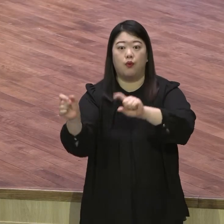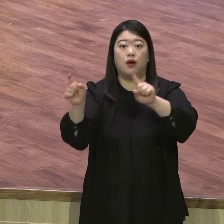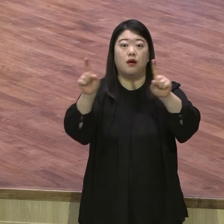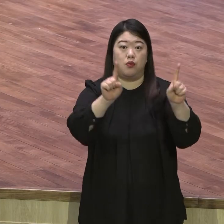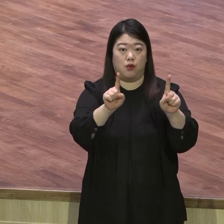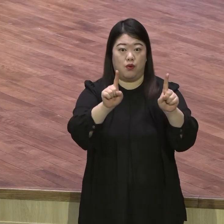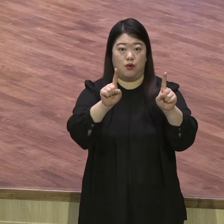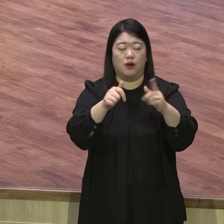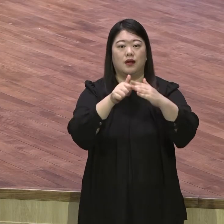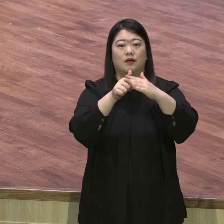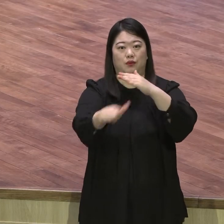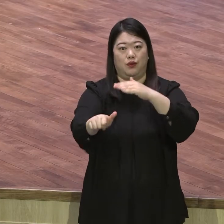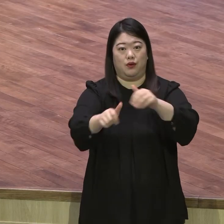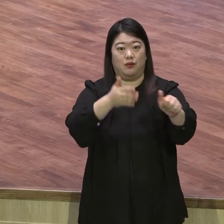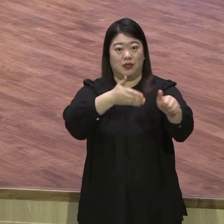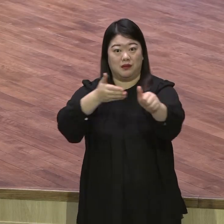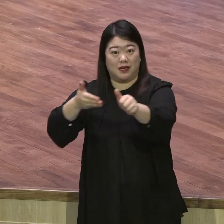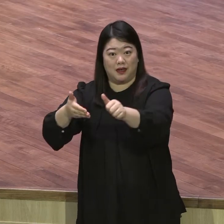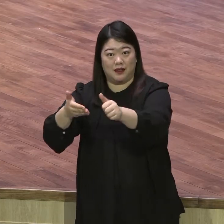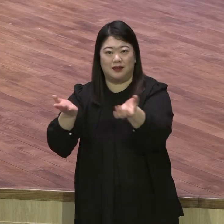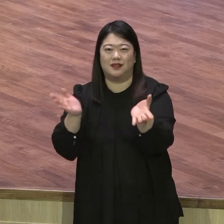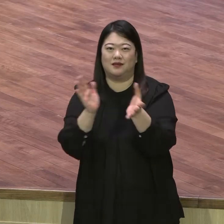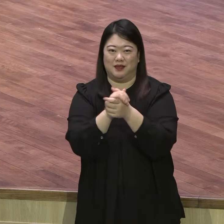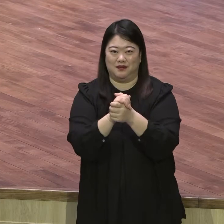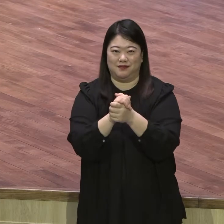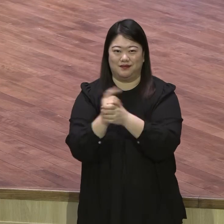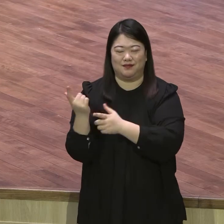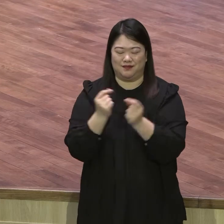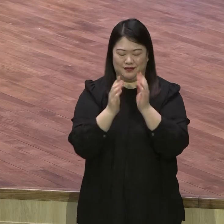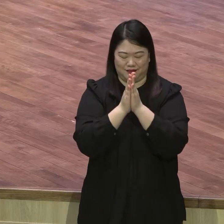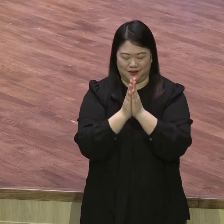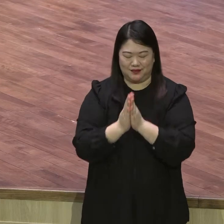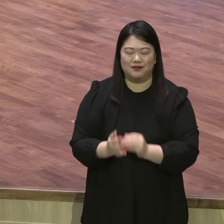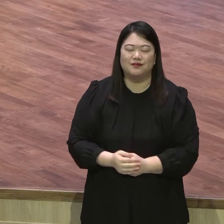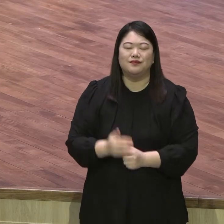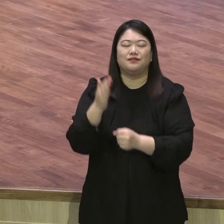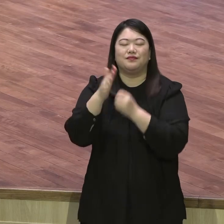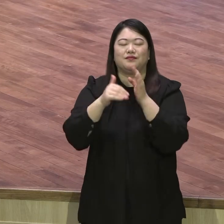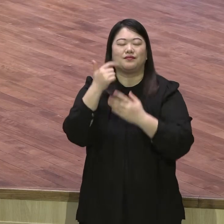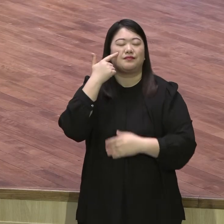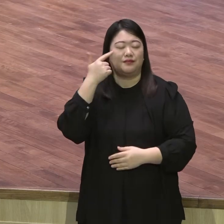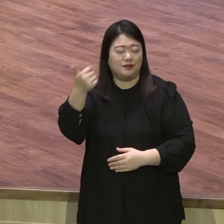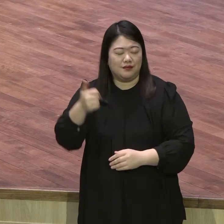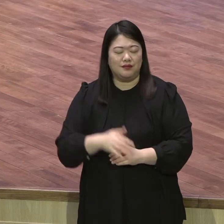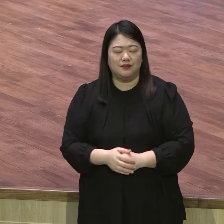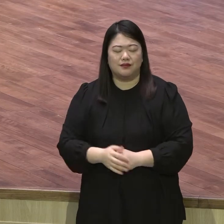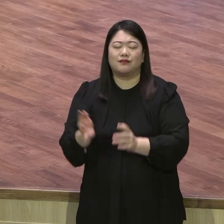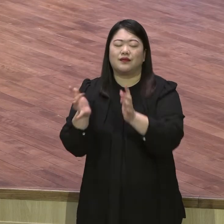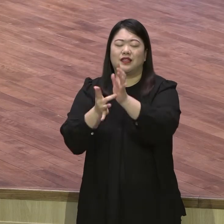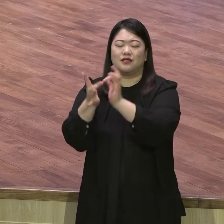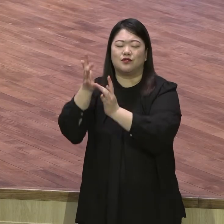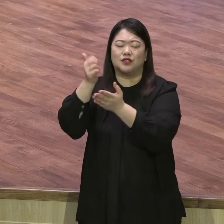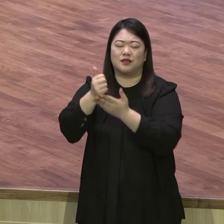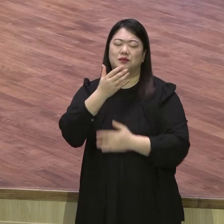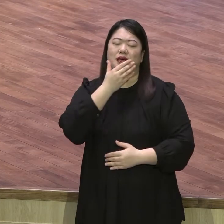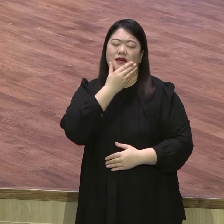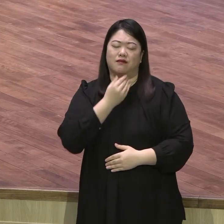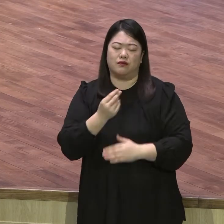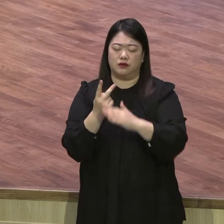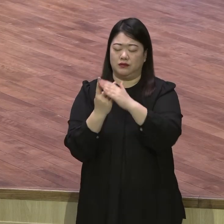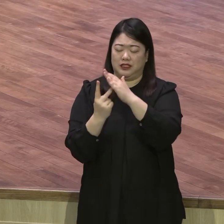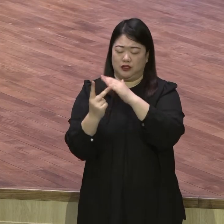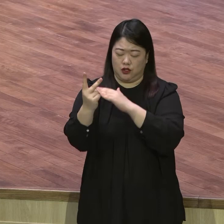쓰임받으시길 주님으로 축복합니다. 기도합시다. 아버지 하나님, 예수님의 행복 비전 이 마지막 이제